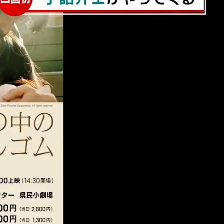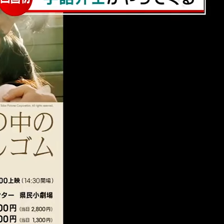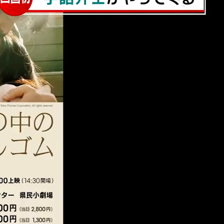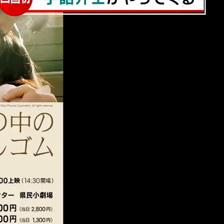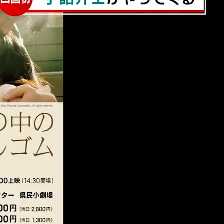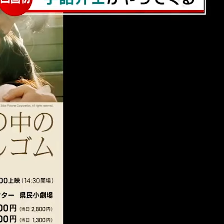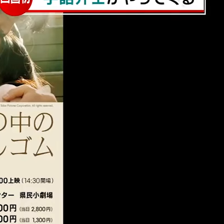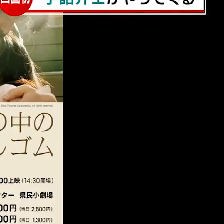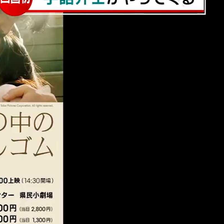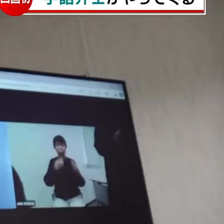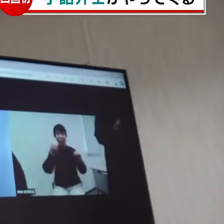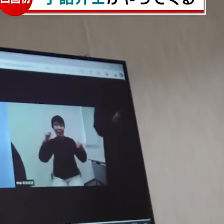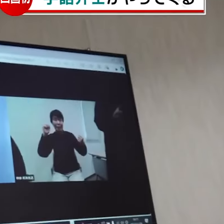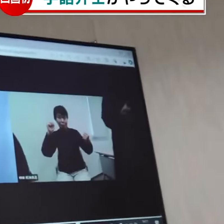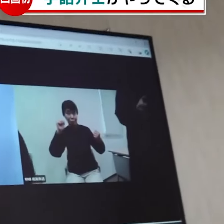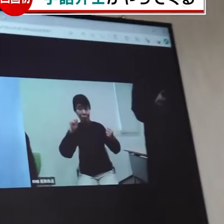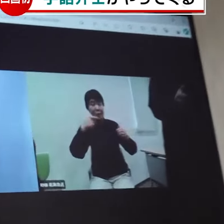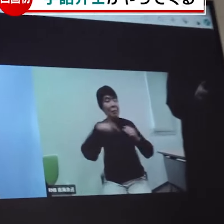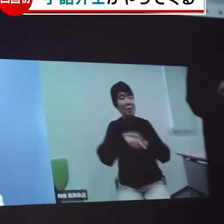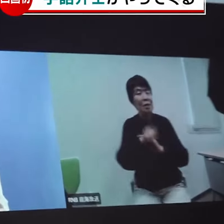ました。